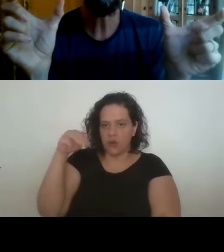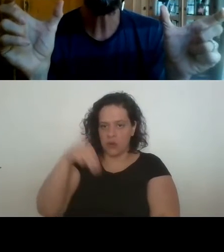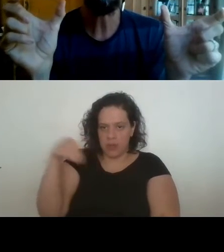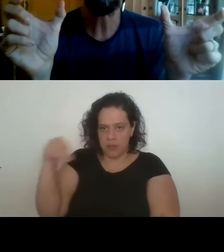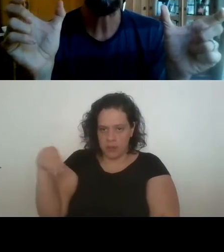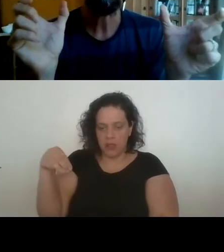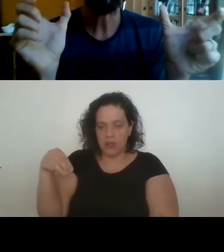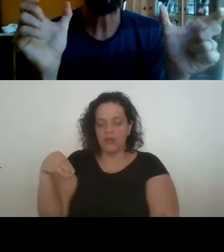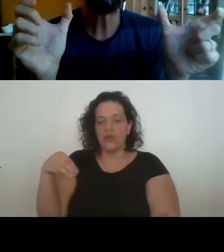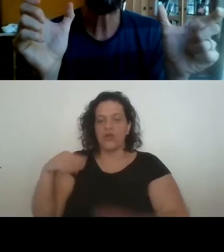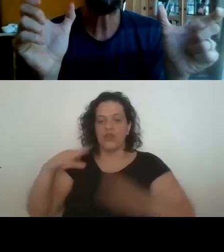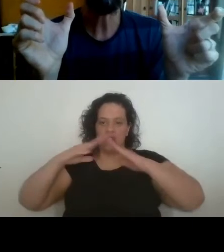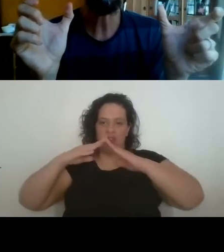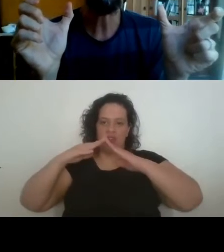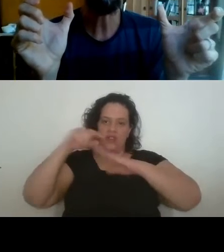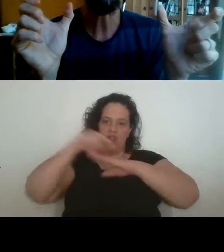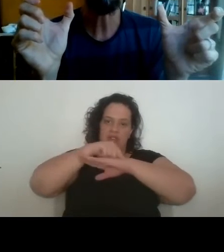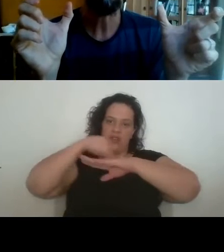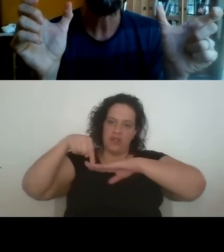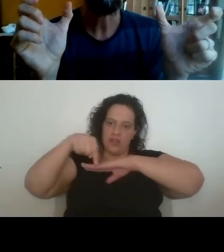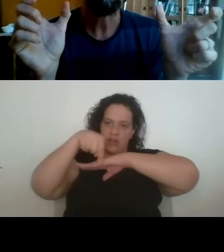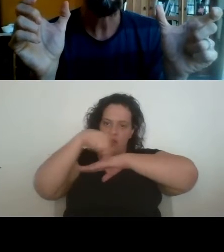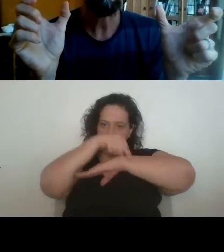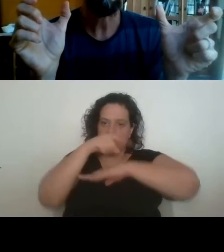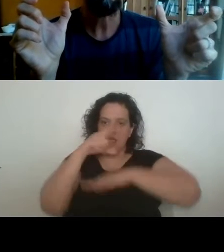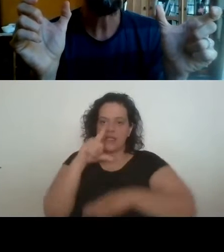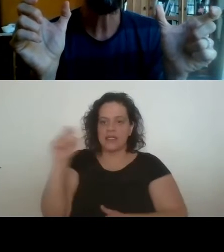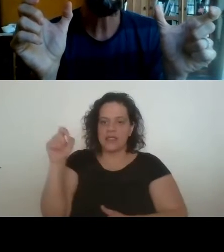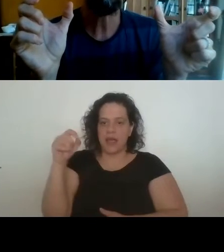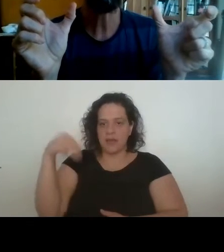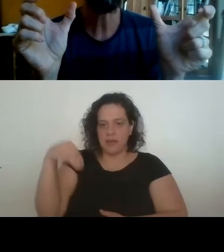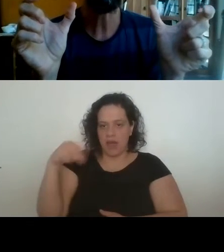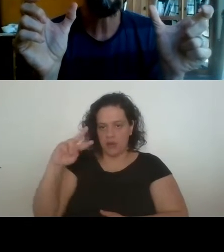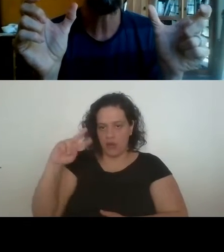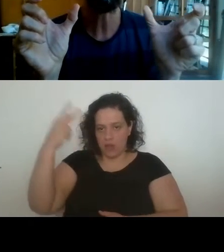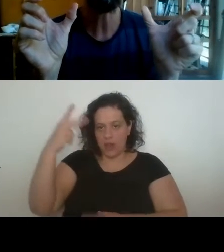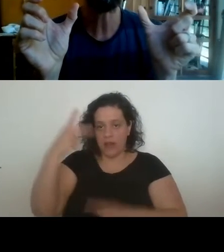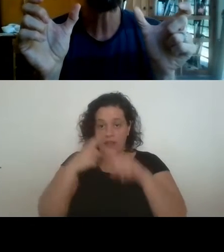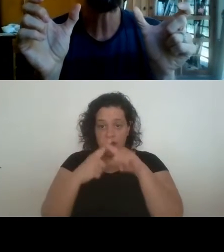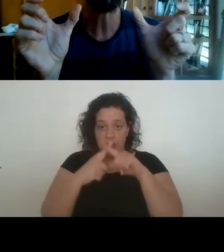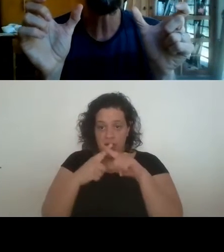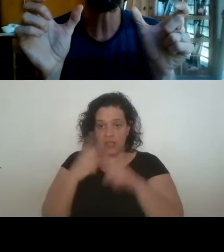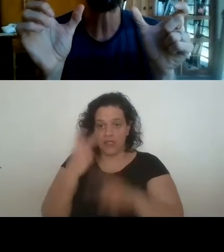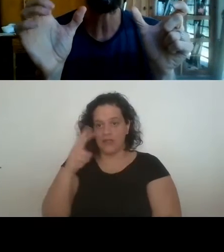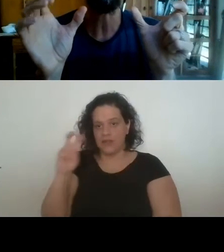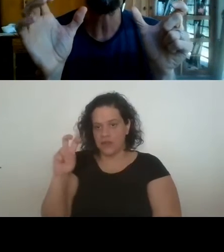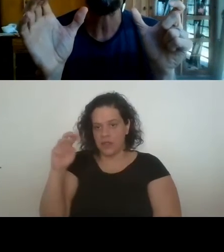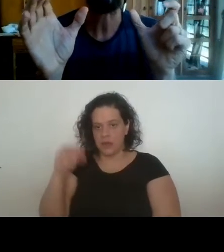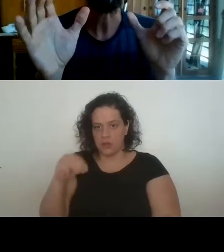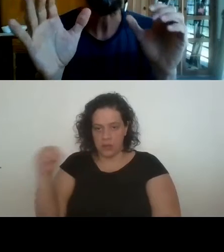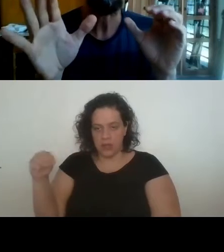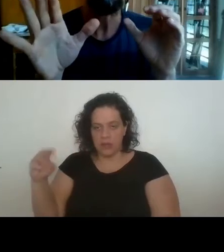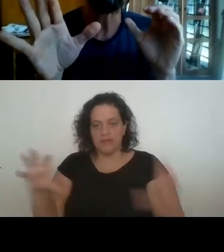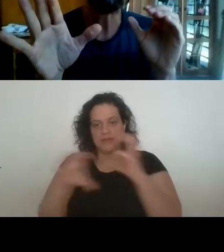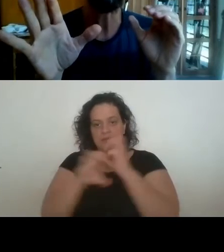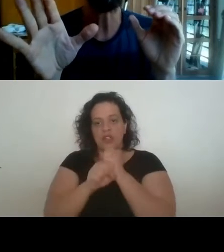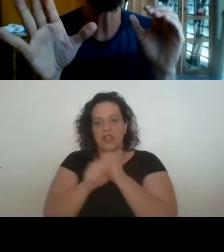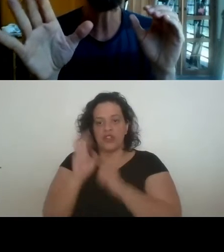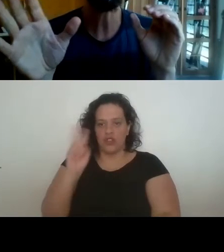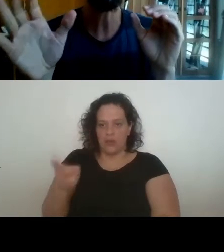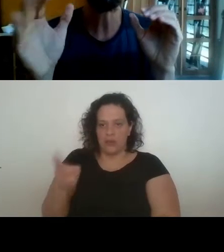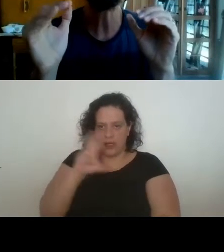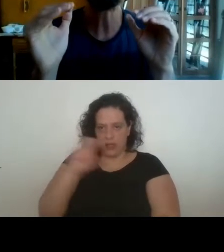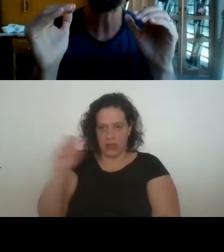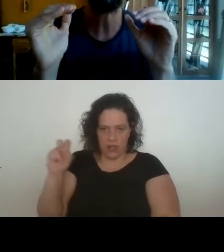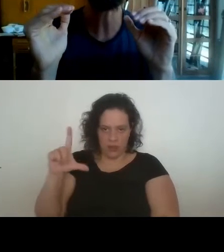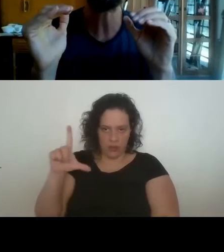quadrados vezes 25 milímetros, eu tenho um total de 2.500 litros. Eu estou